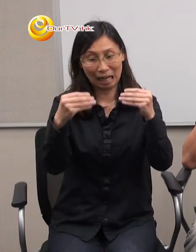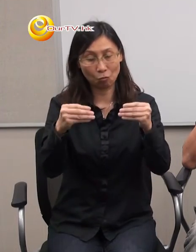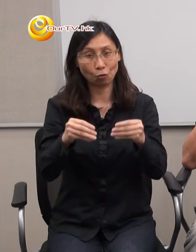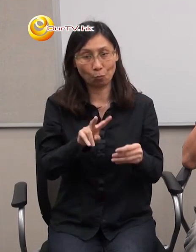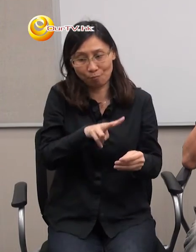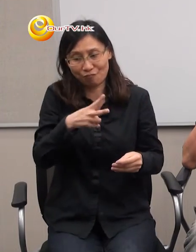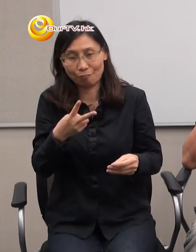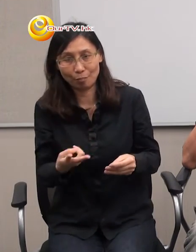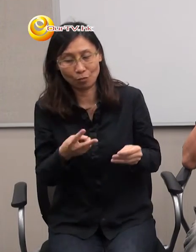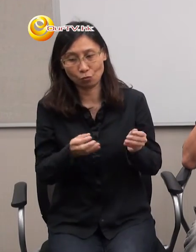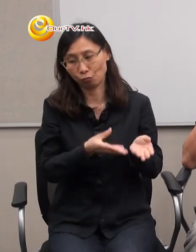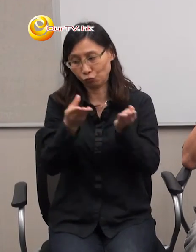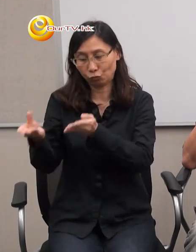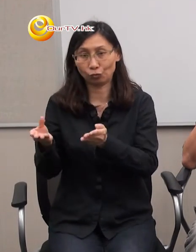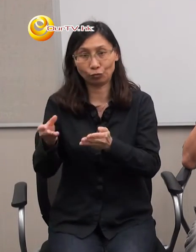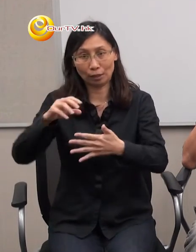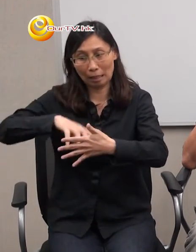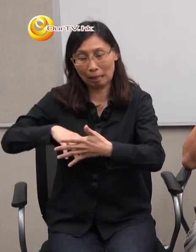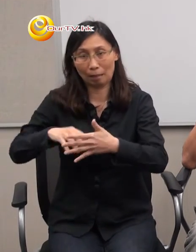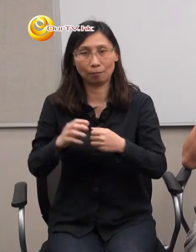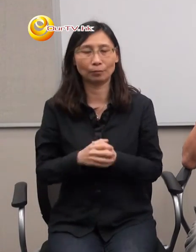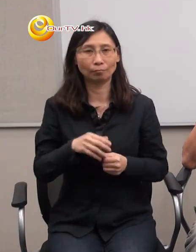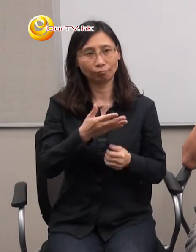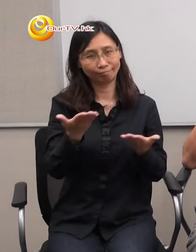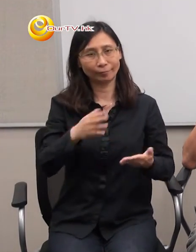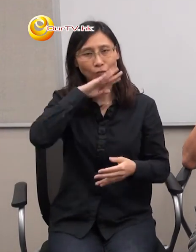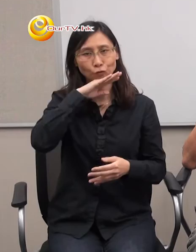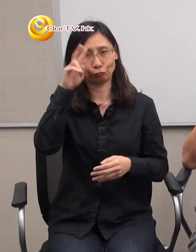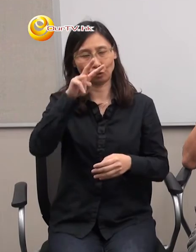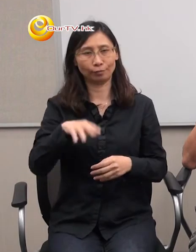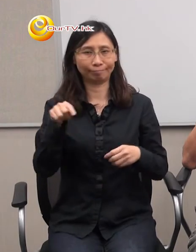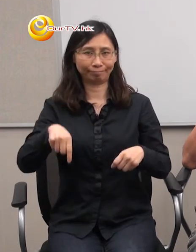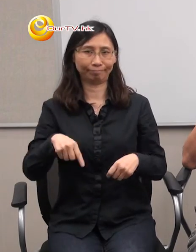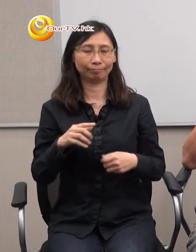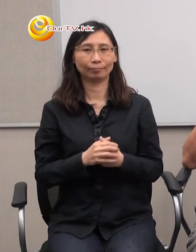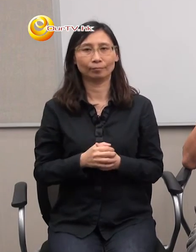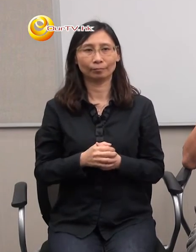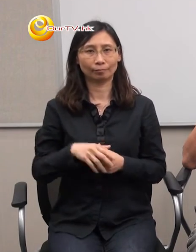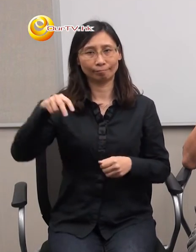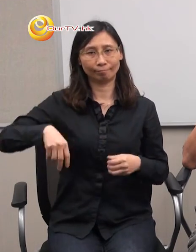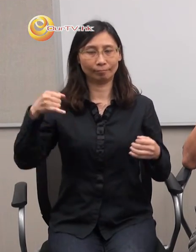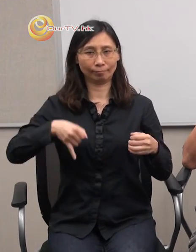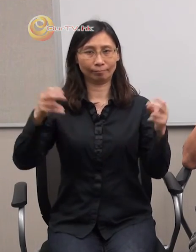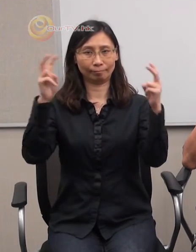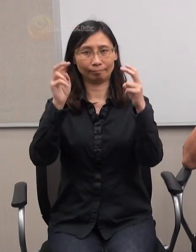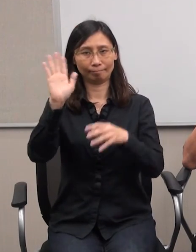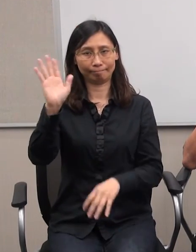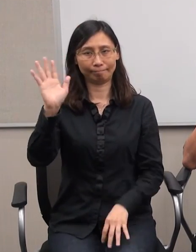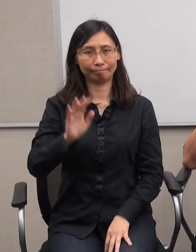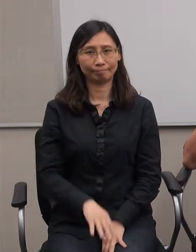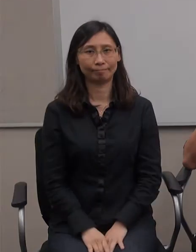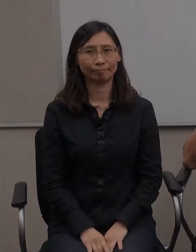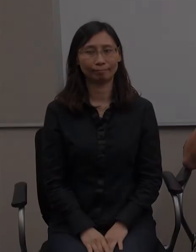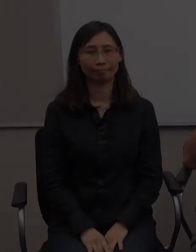度咧，咁大家放長雙眼睇啦。 拭目以待啦。 好啦，我節目時間到依度，我哋下次再見。 好，拜拜。